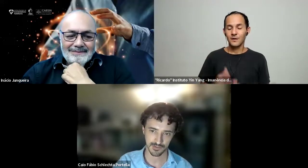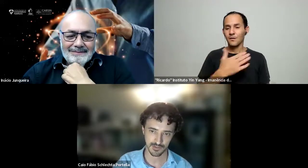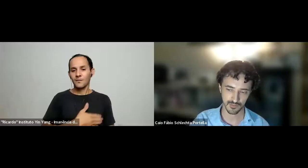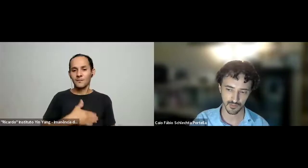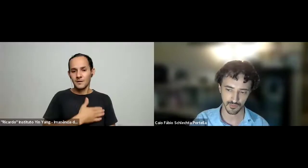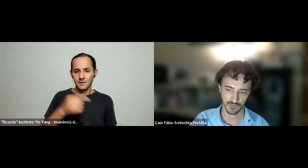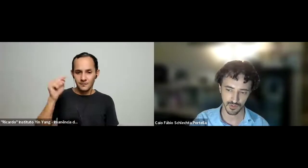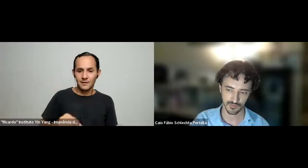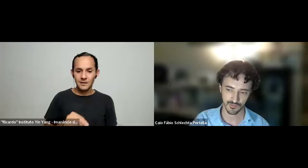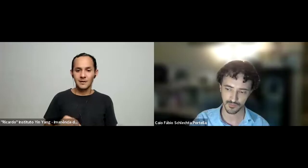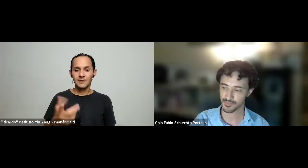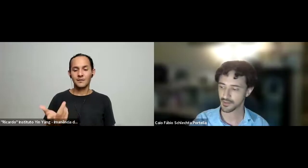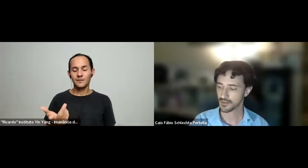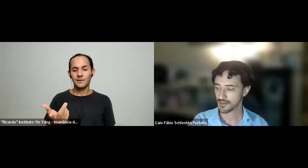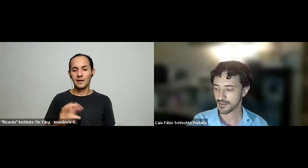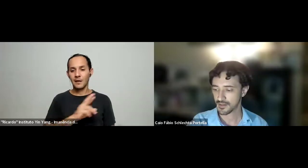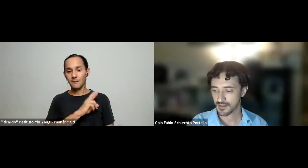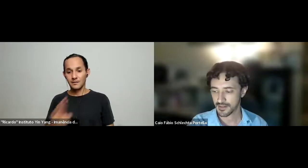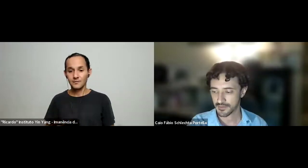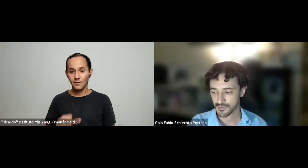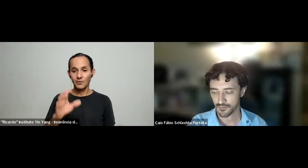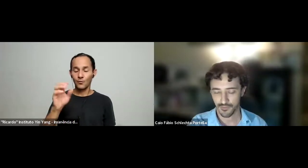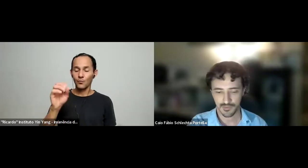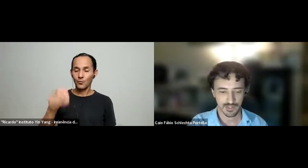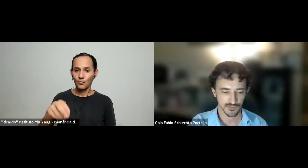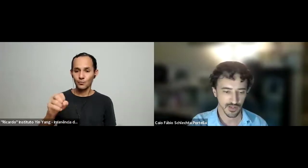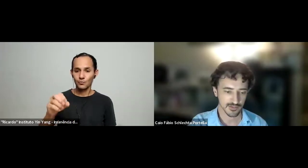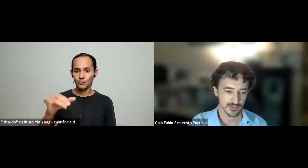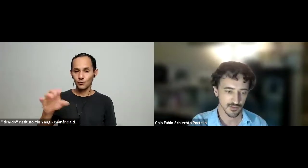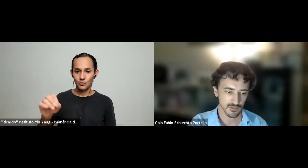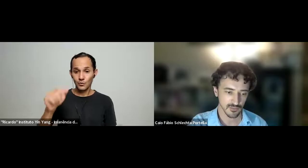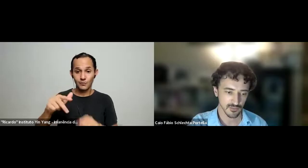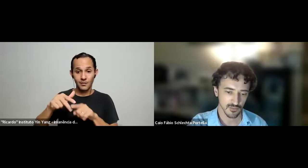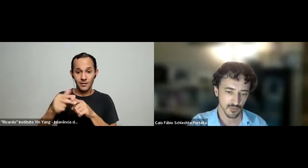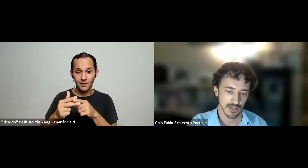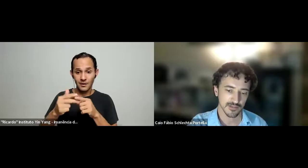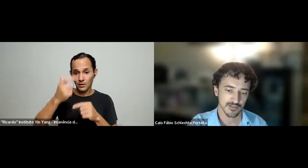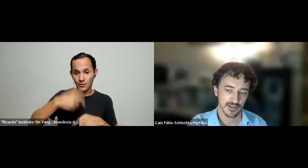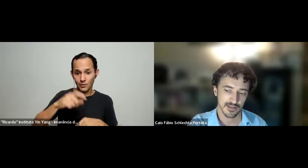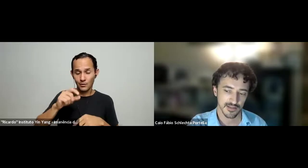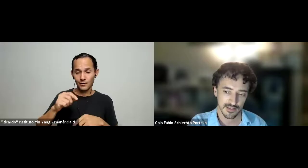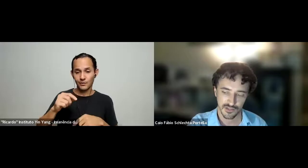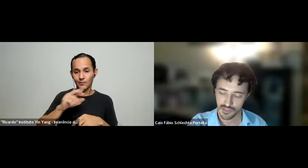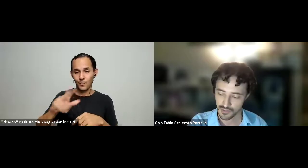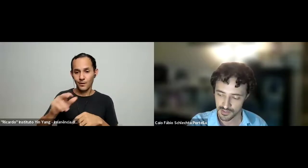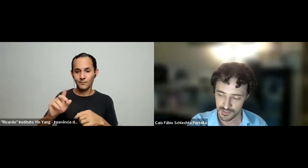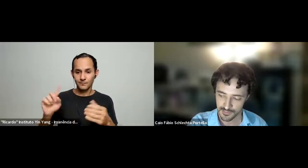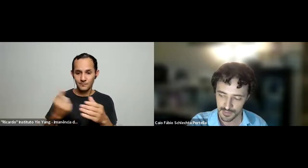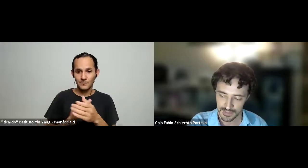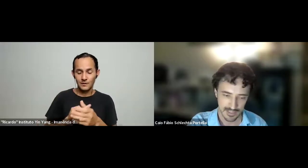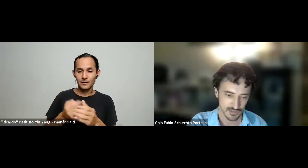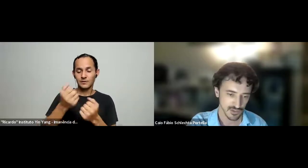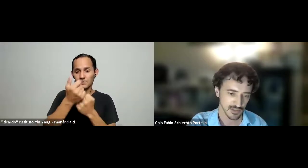aqui representando o consórcio. Só vou fazer uma retificação, eu não estou mais integrando a diretoria